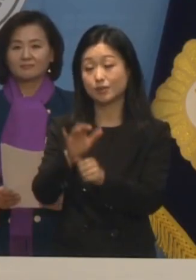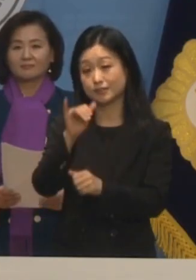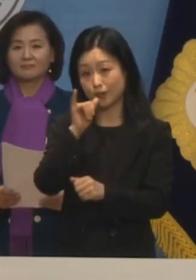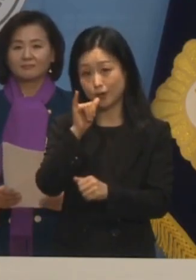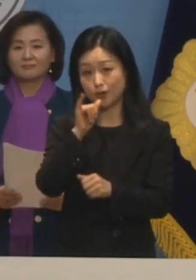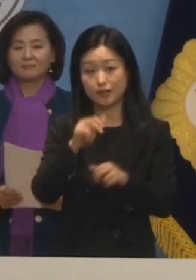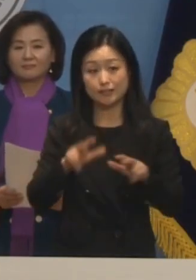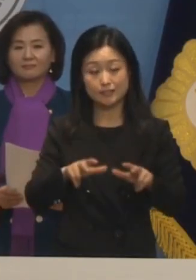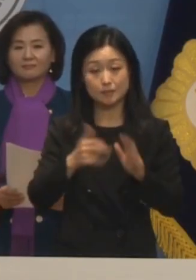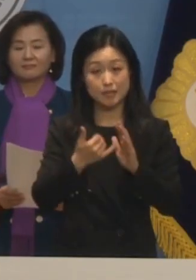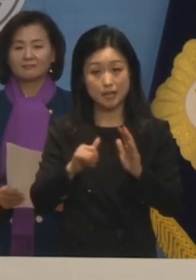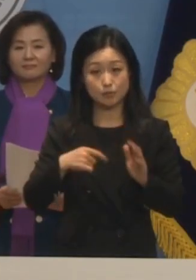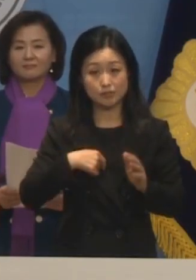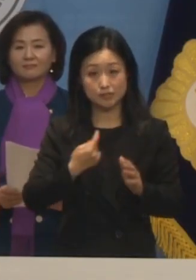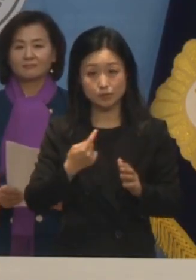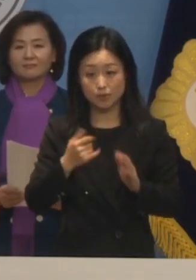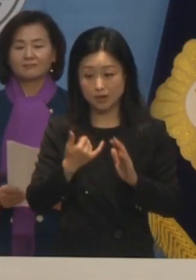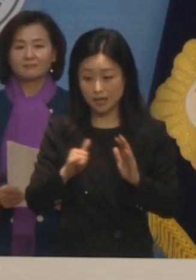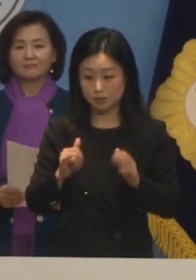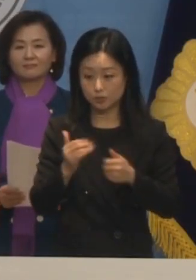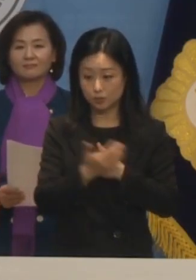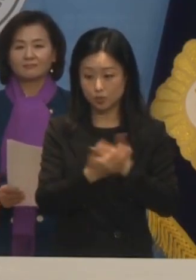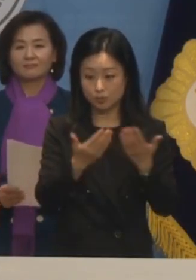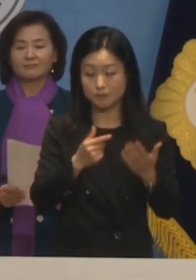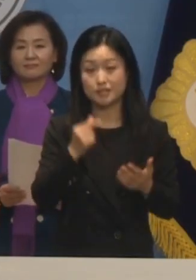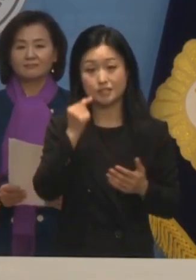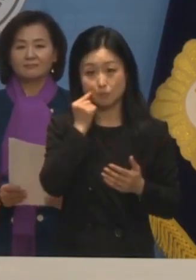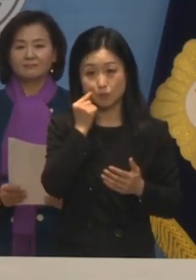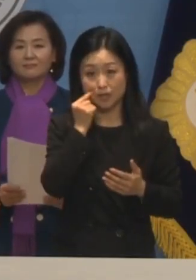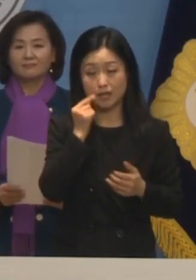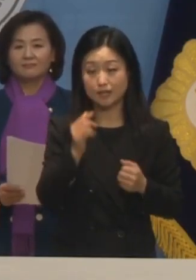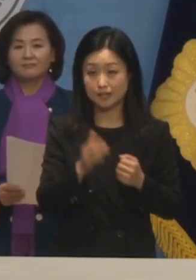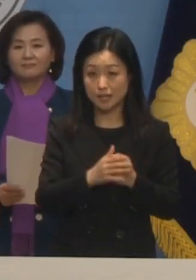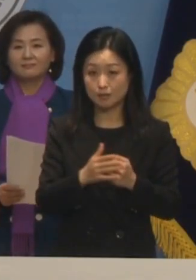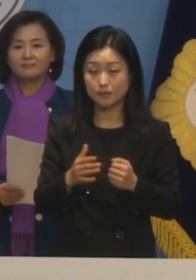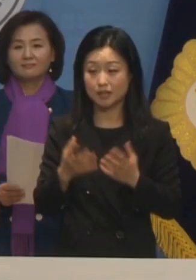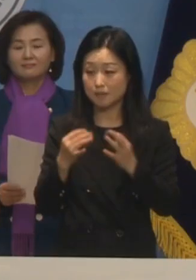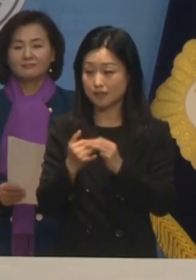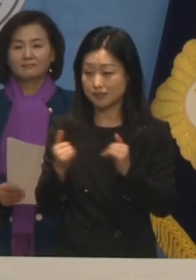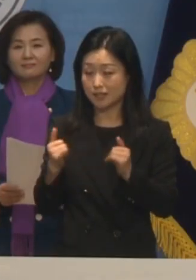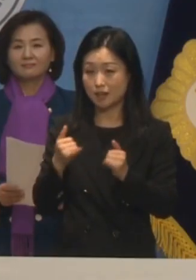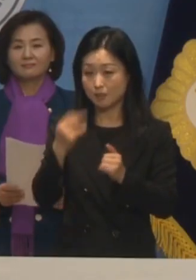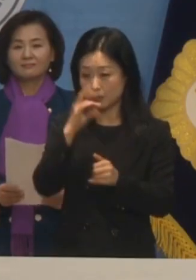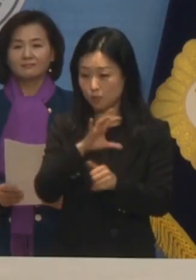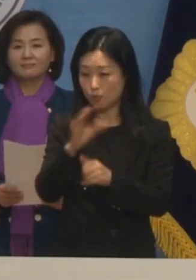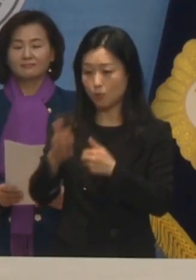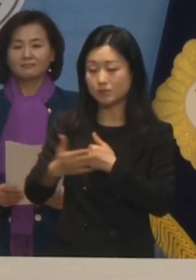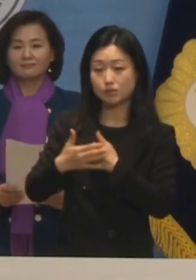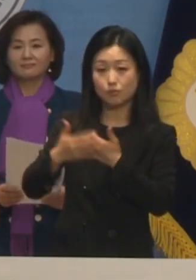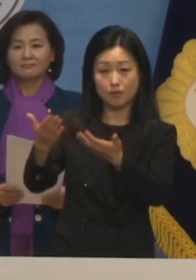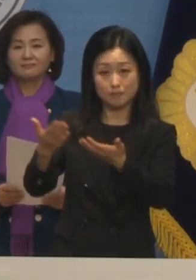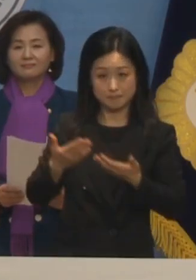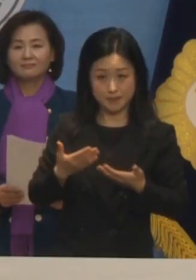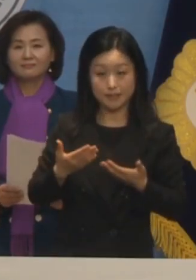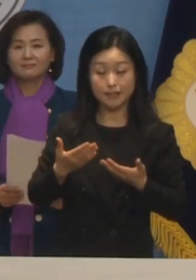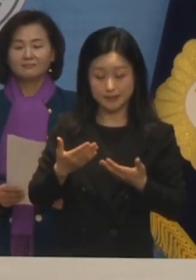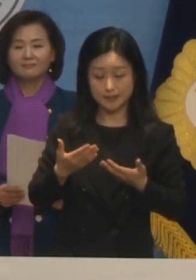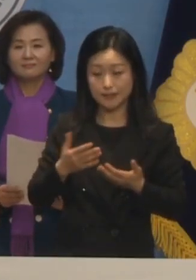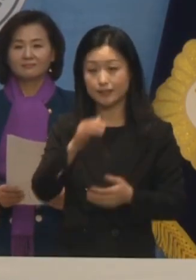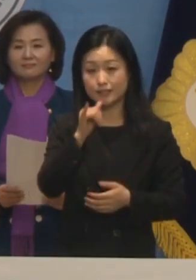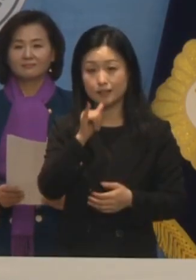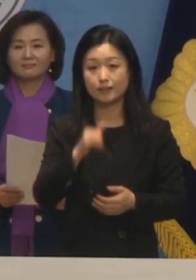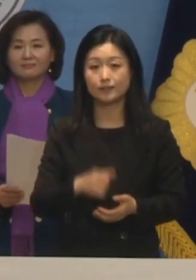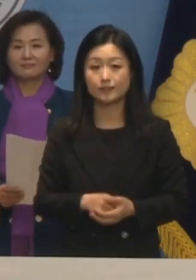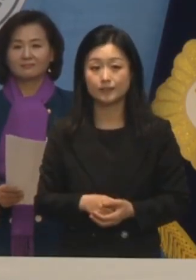현대 가족이 스스로의 가족원을 돌보지 못해 생겨난 수많은 돌봄의 공백들을 돌봄 노동자가